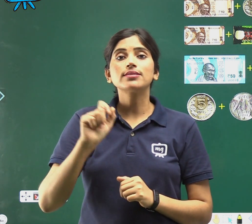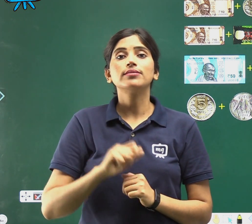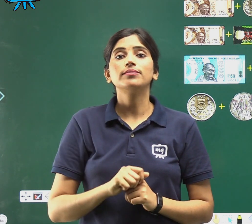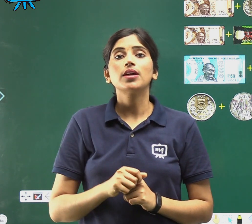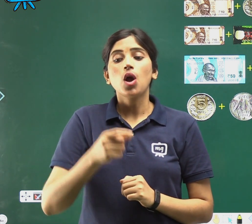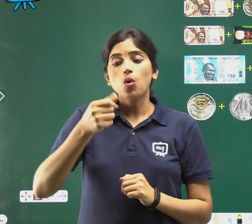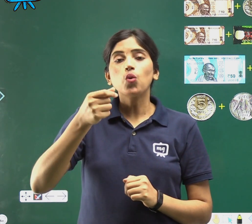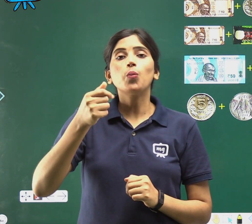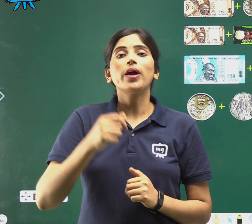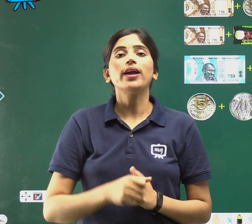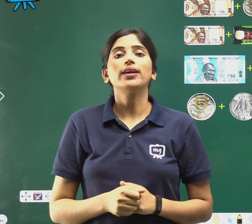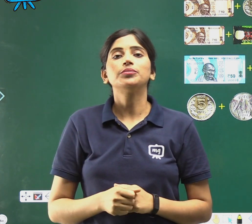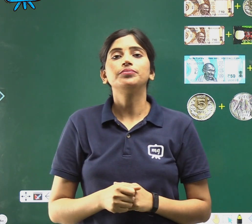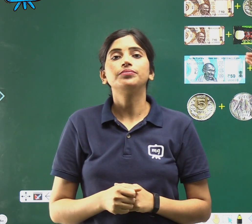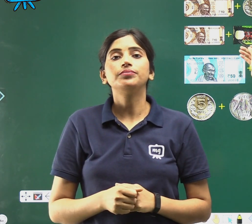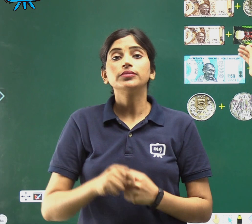10 रुपए